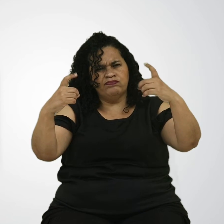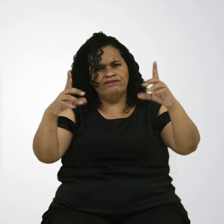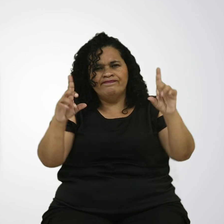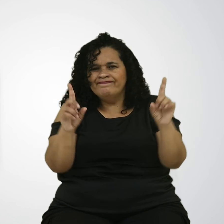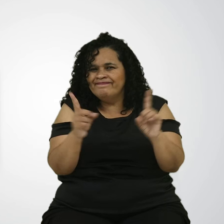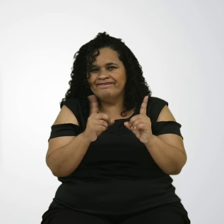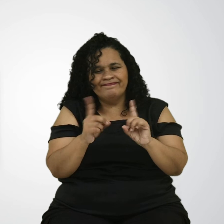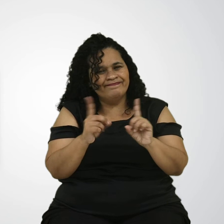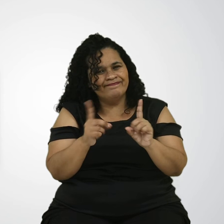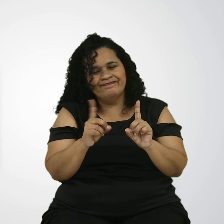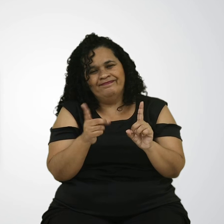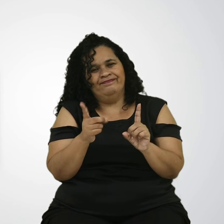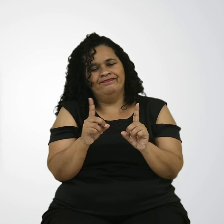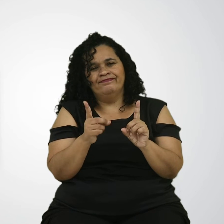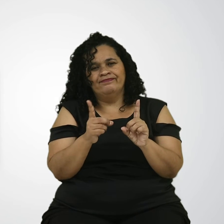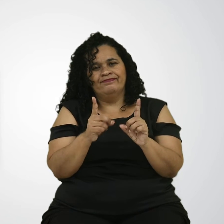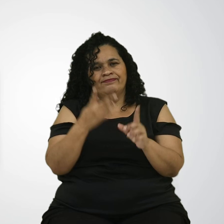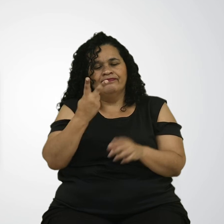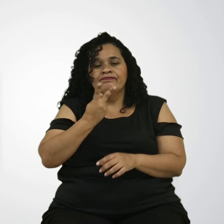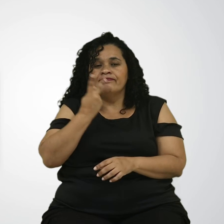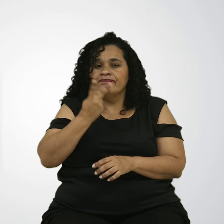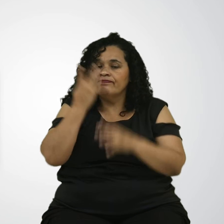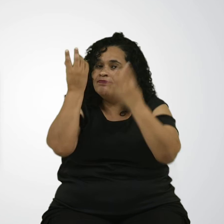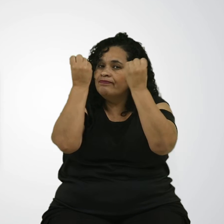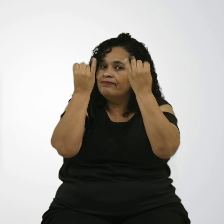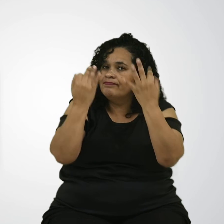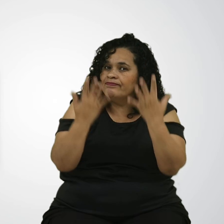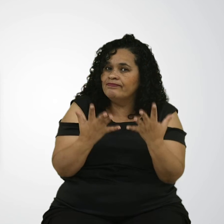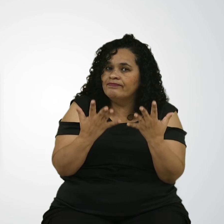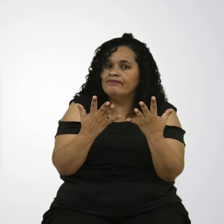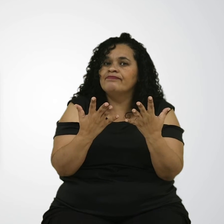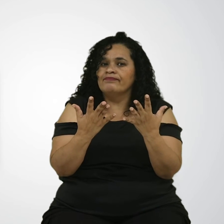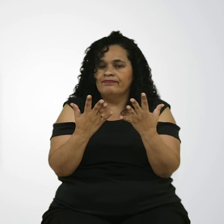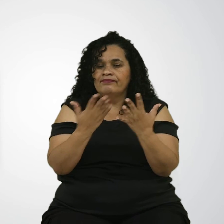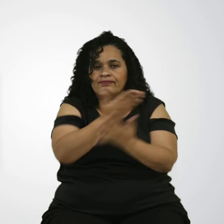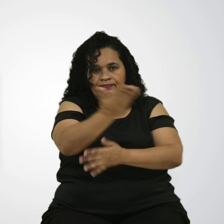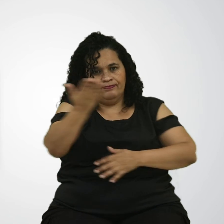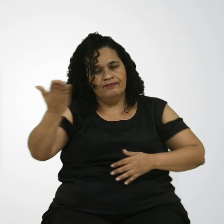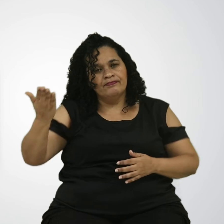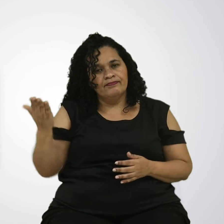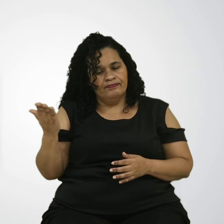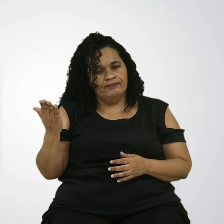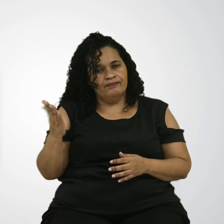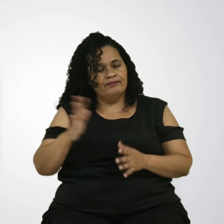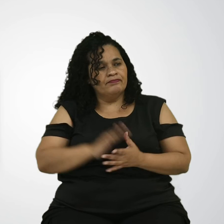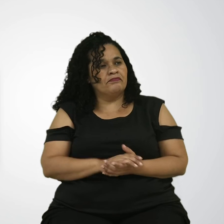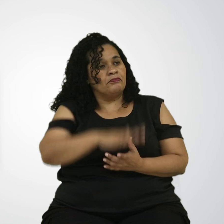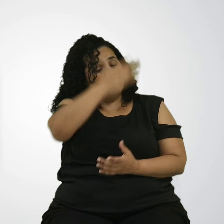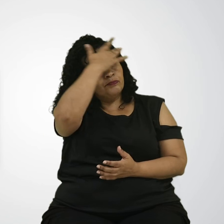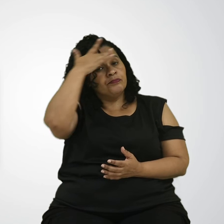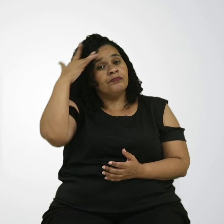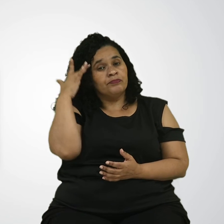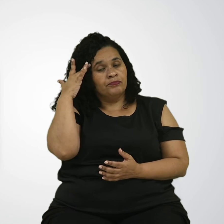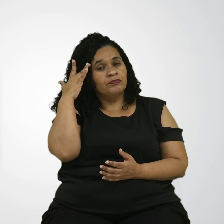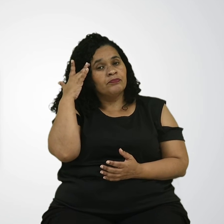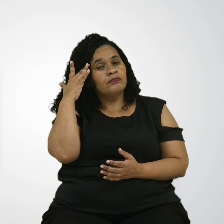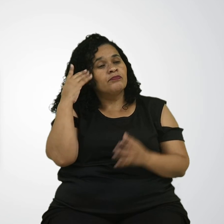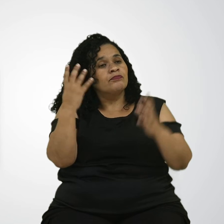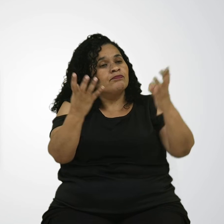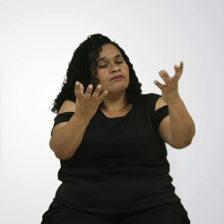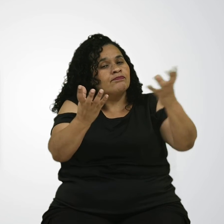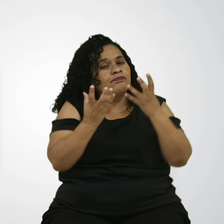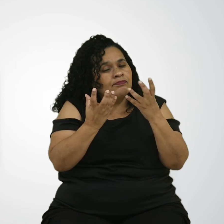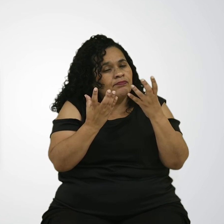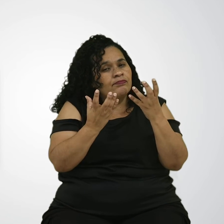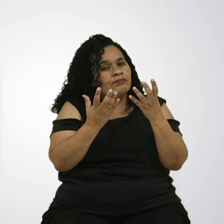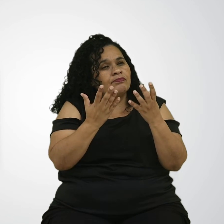Infelizmente, e aí eu digo assim com uma certa dor no coração, as pessoas querem partir sempre do